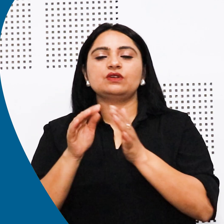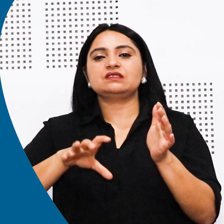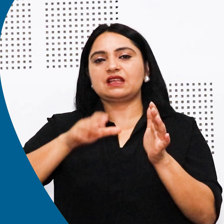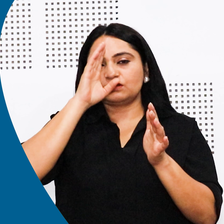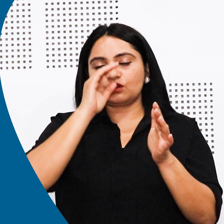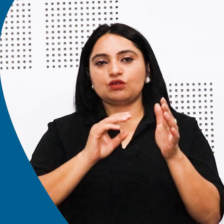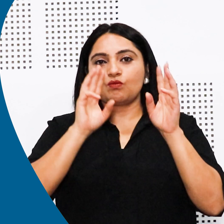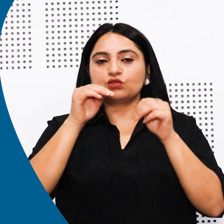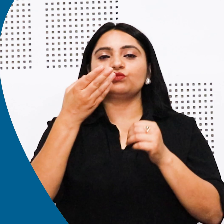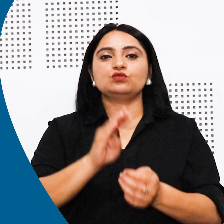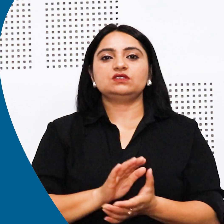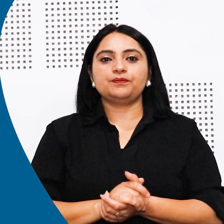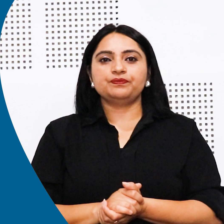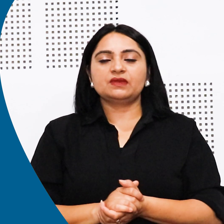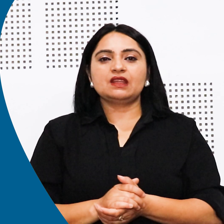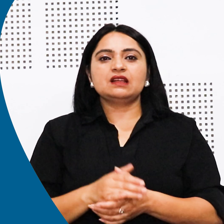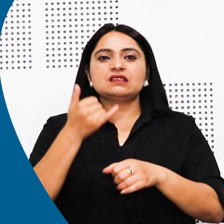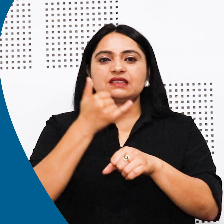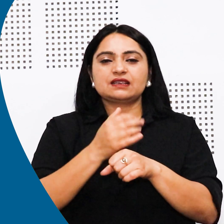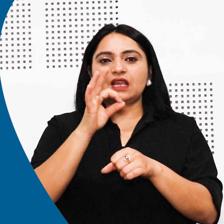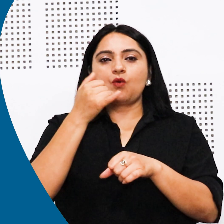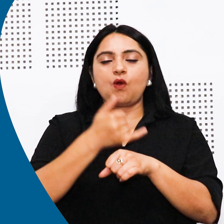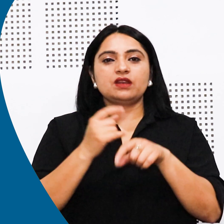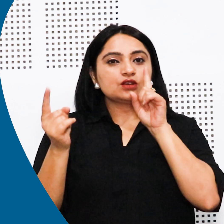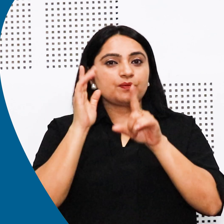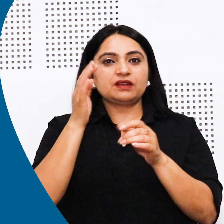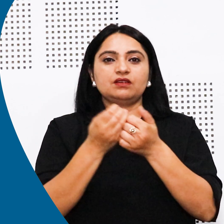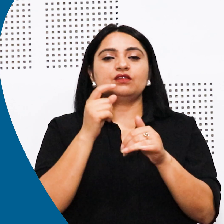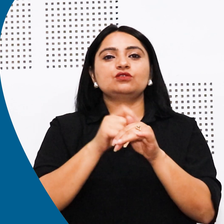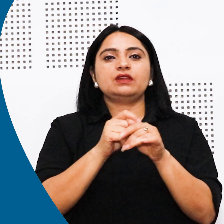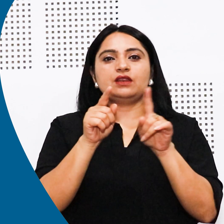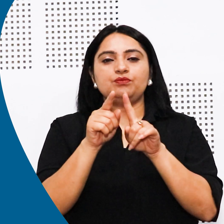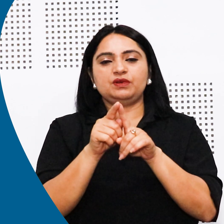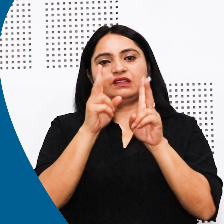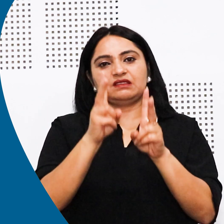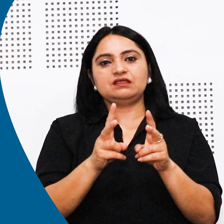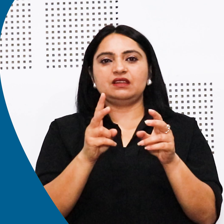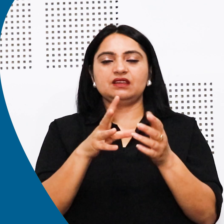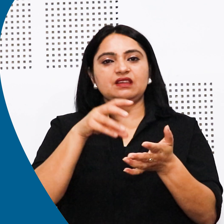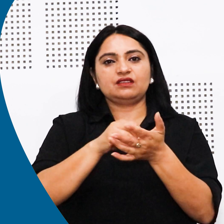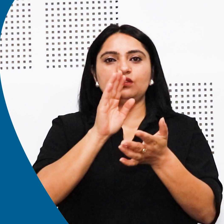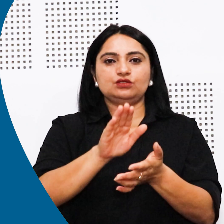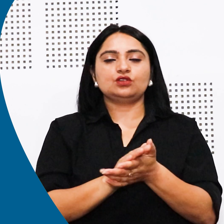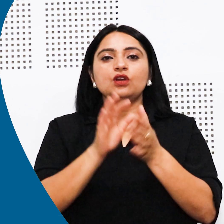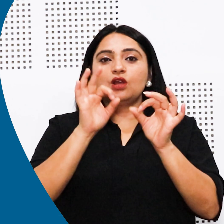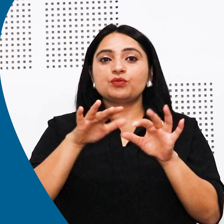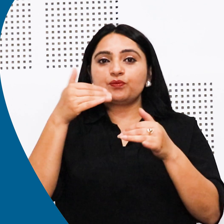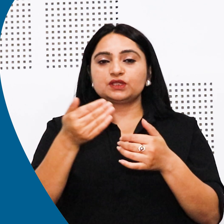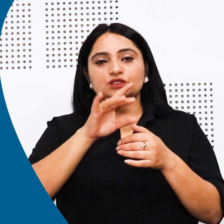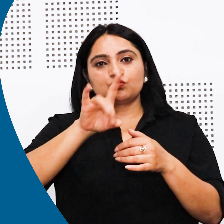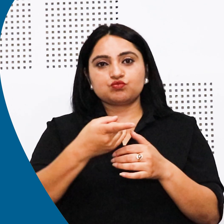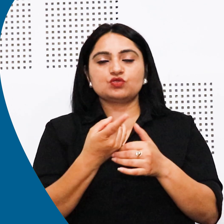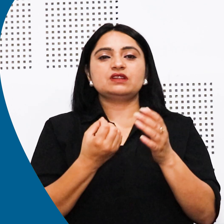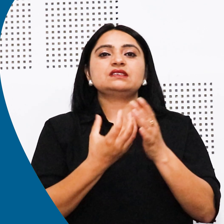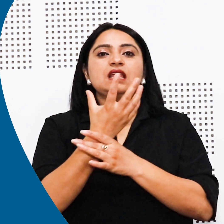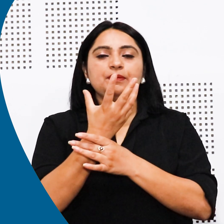सरकारको महत्त्वपूर्ण हुन्छ। स्याङ्जाको वालिङ नगरपालिकाले गरेको तयारी पनि त्यसैमा केन्द्रित छ। विपद पछिको पुनर्स्थापना